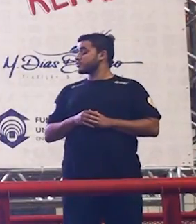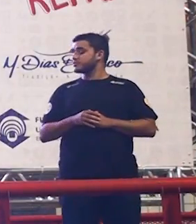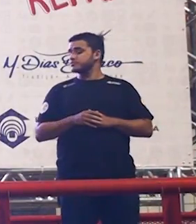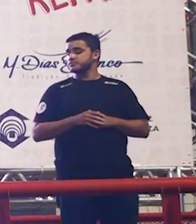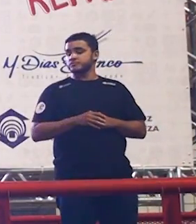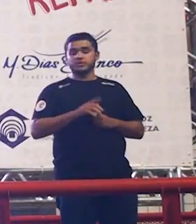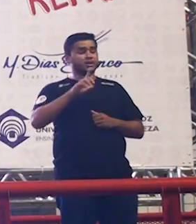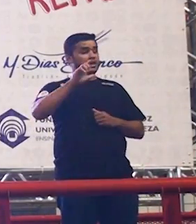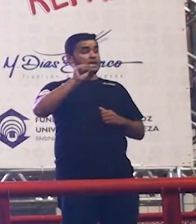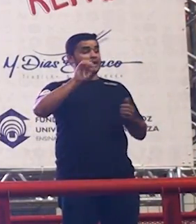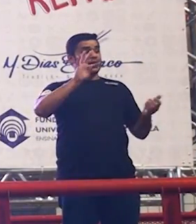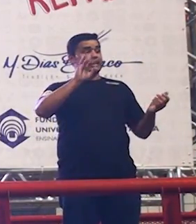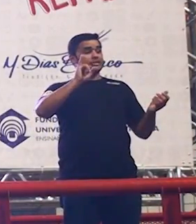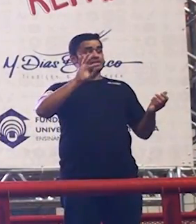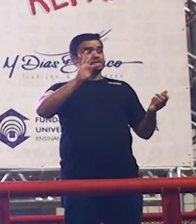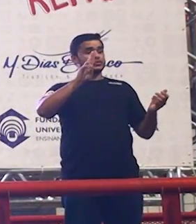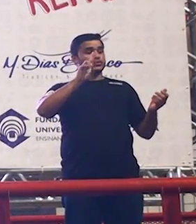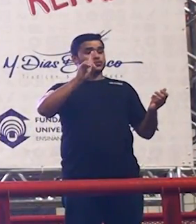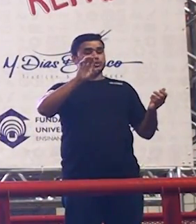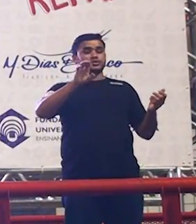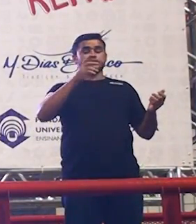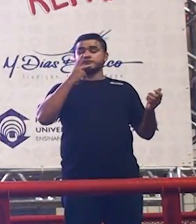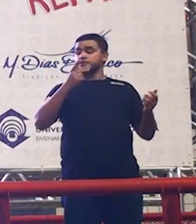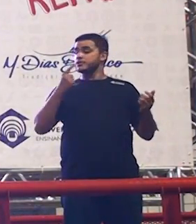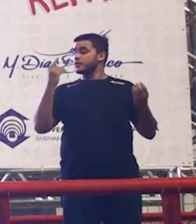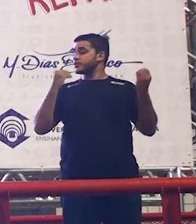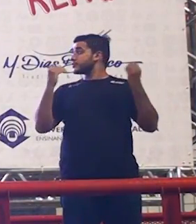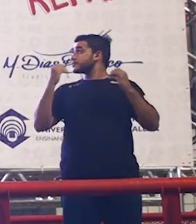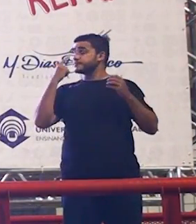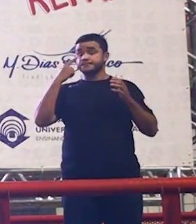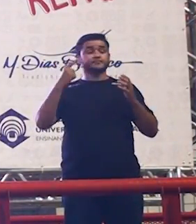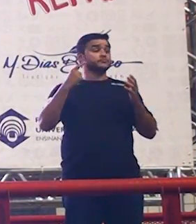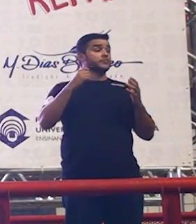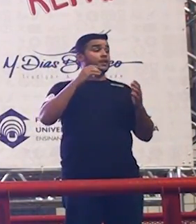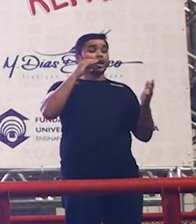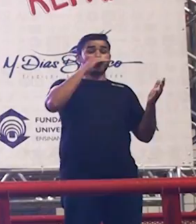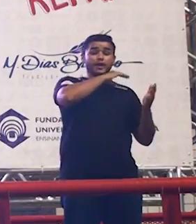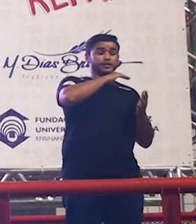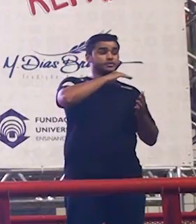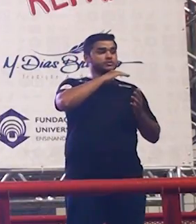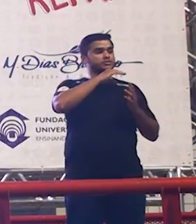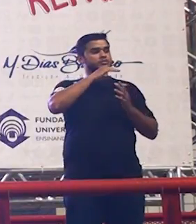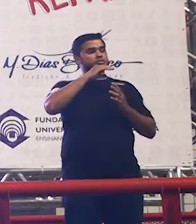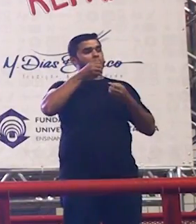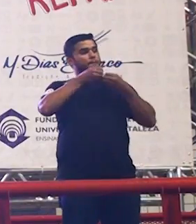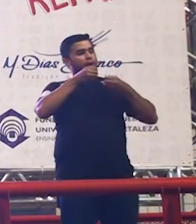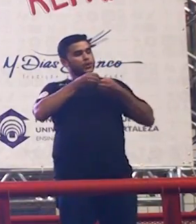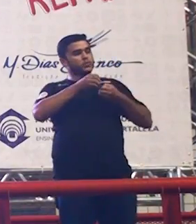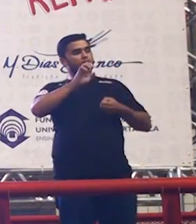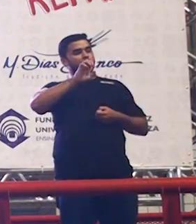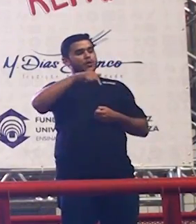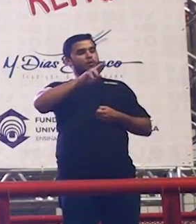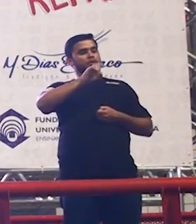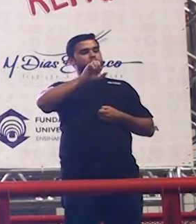latitude, temperatura, maior latitude, menor temperatura, menor latitude, maior temperatura. São grandezas